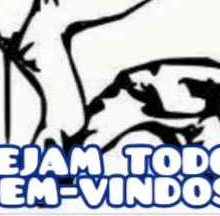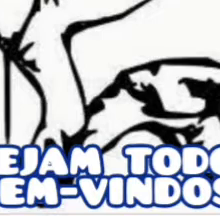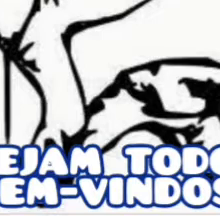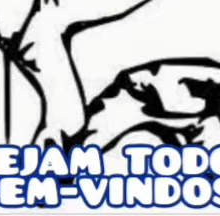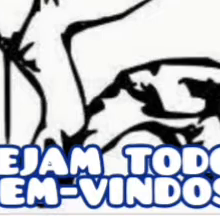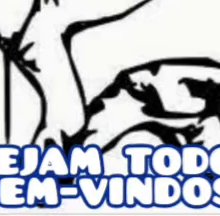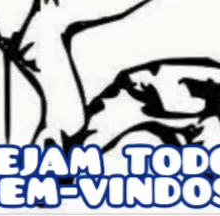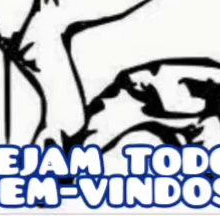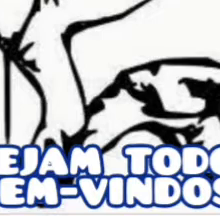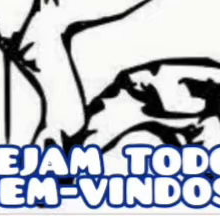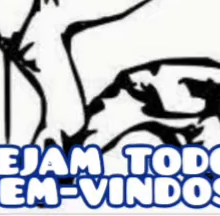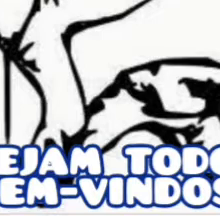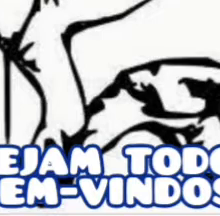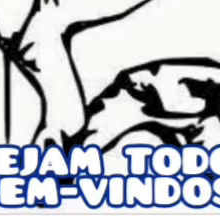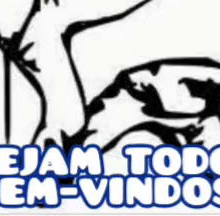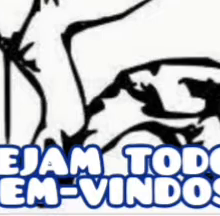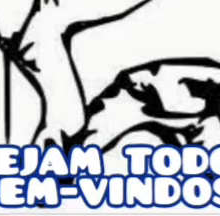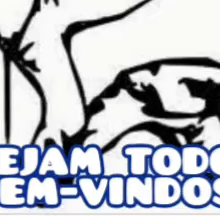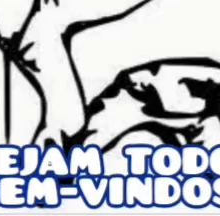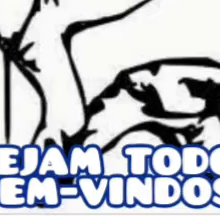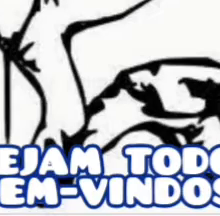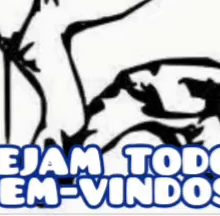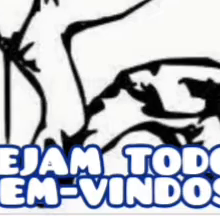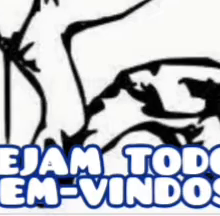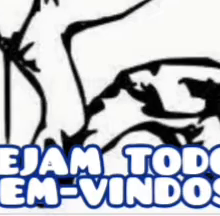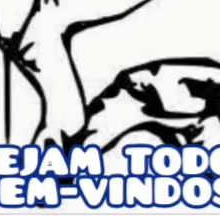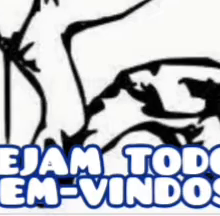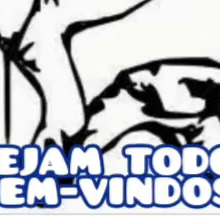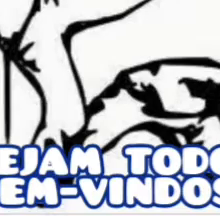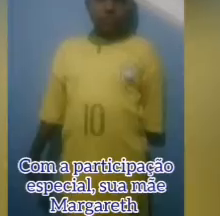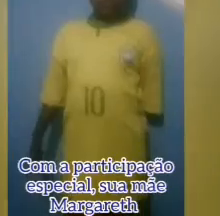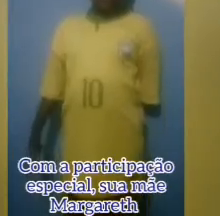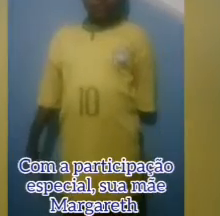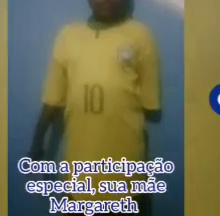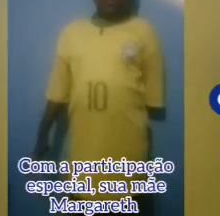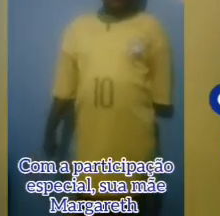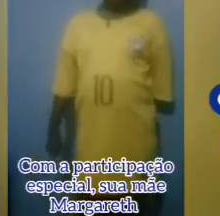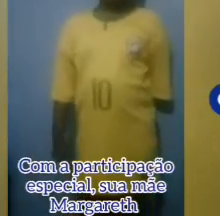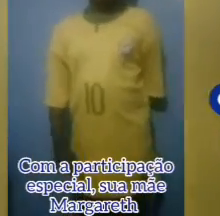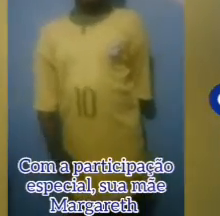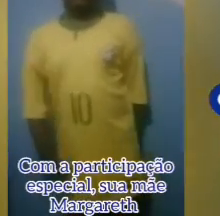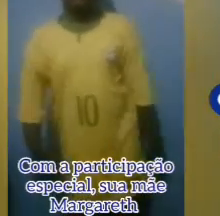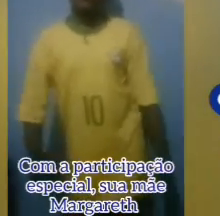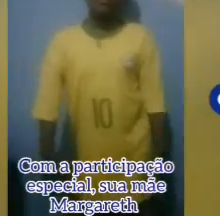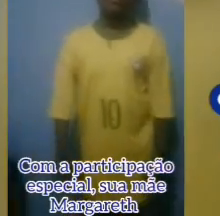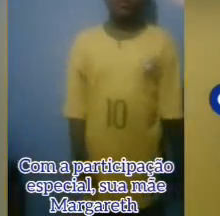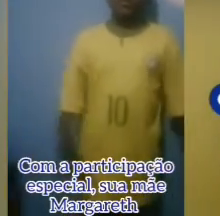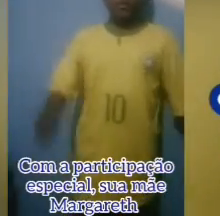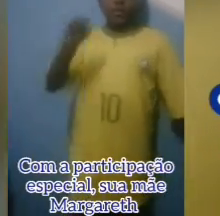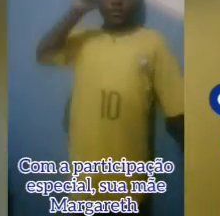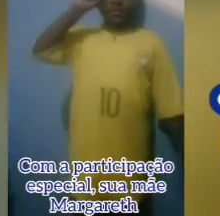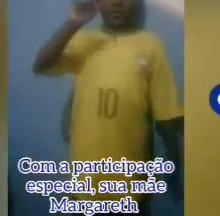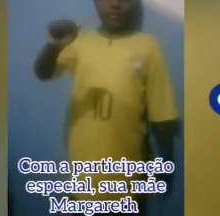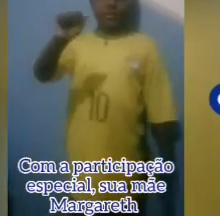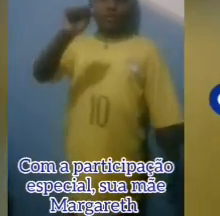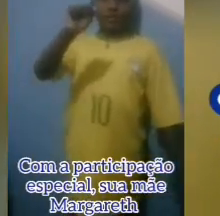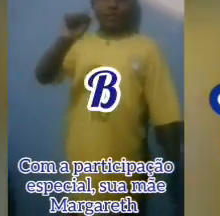sua mãe Margarete cantando uma música em Libras. É o A, é o